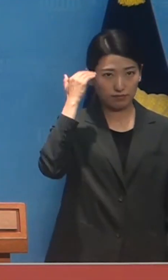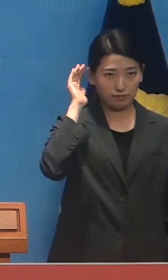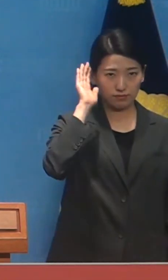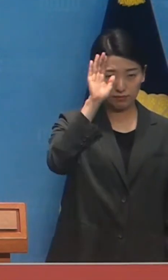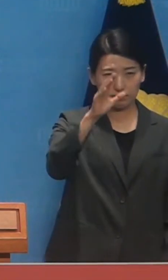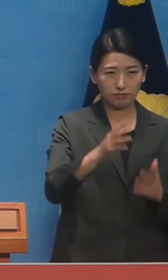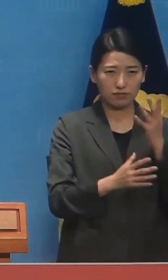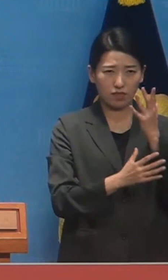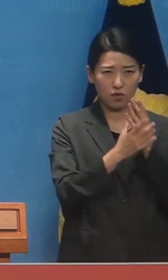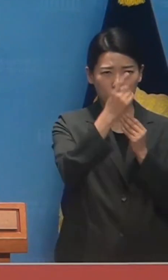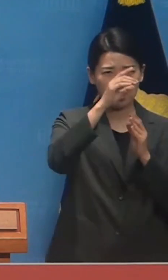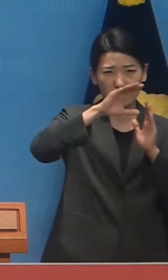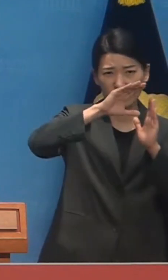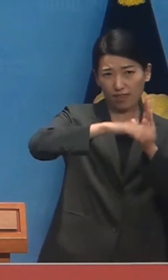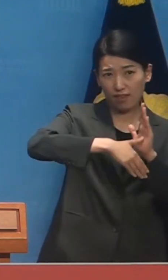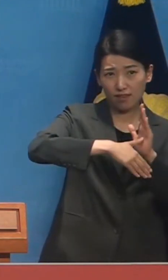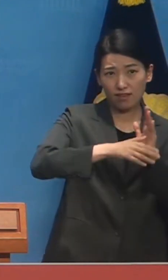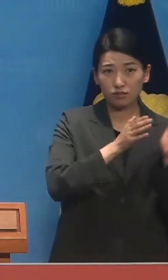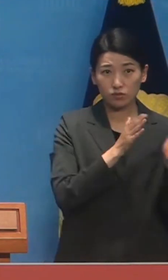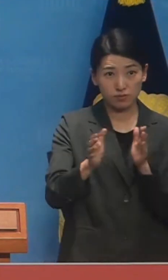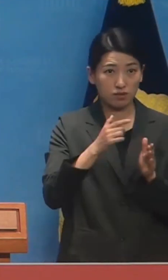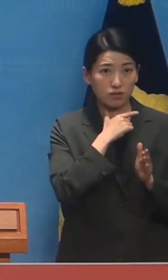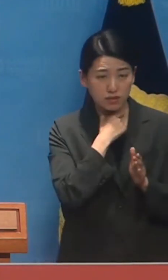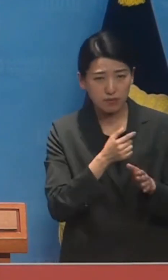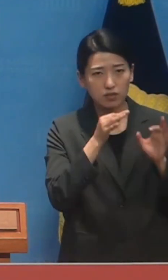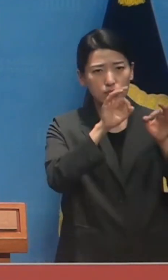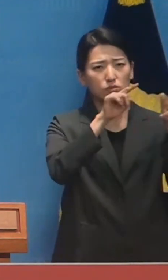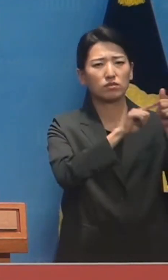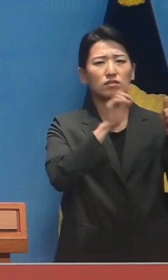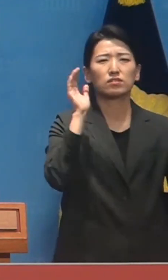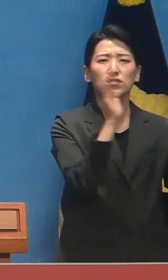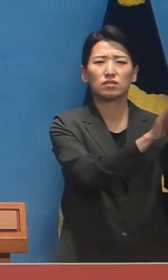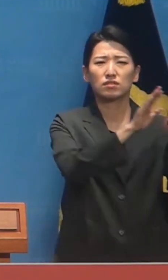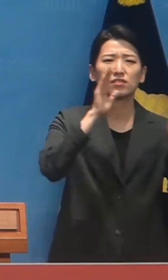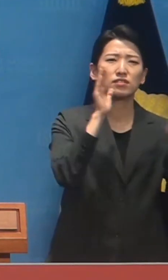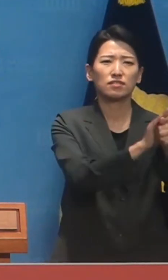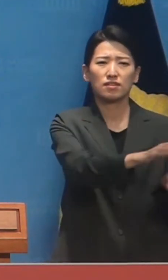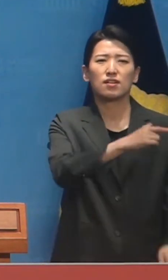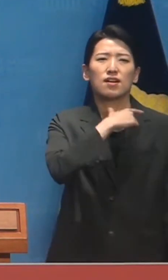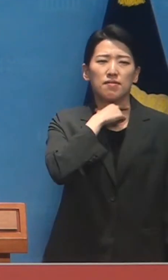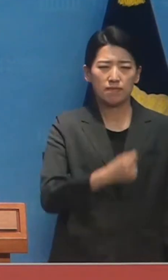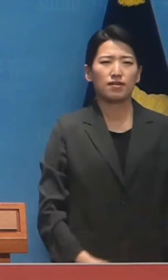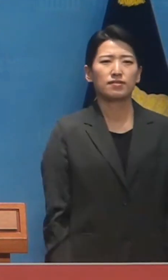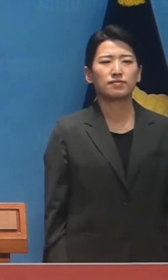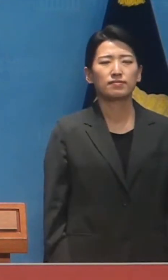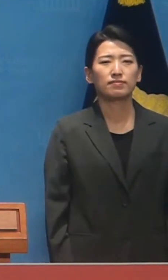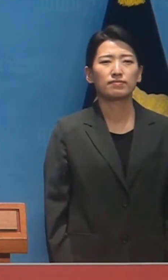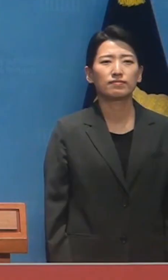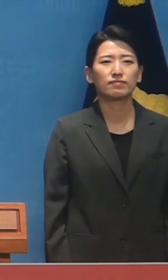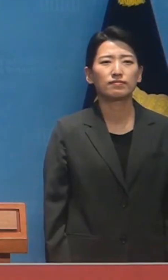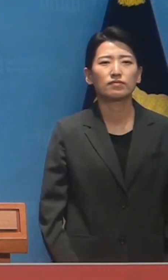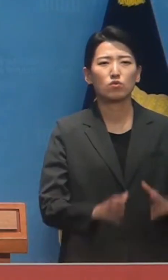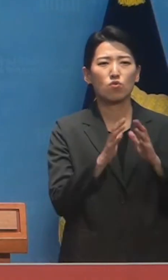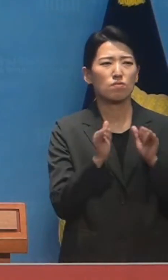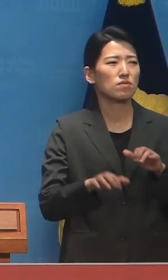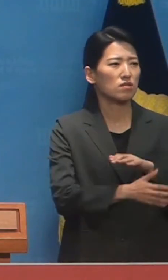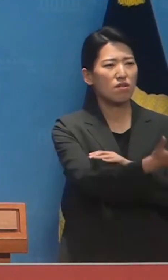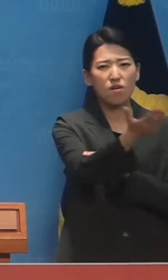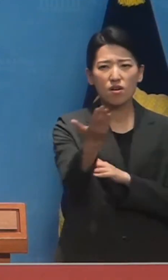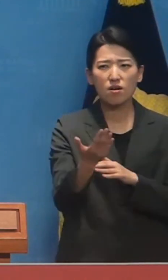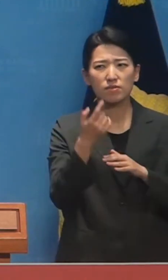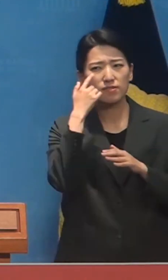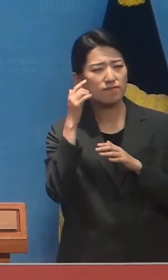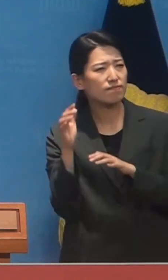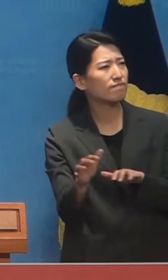열어갈 수 있는 김문수 후보를 지지합니다. 그를 향하여 모든 국민이 함께 주목해